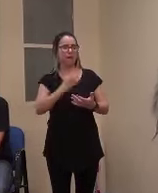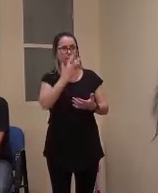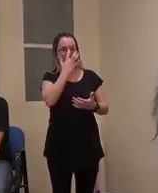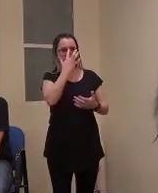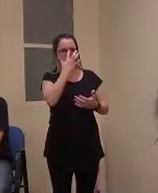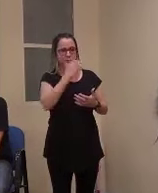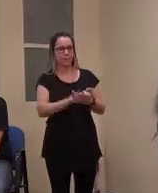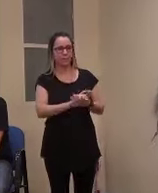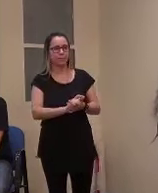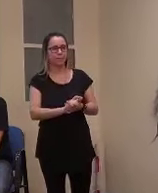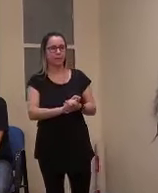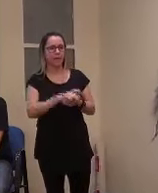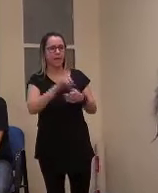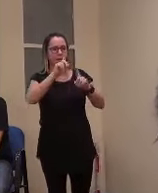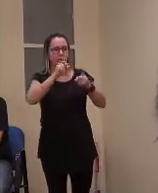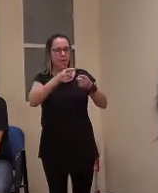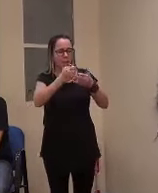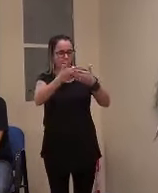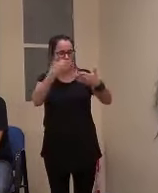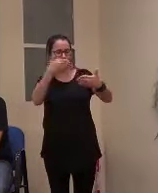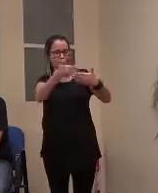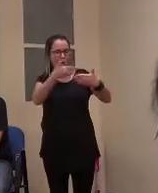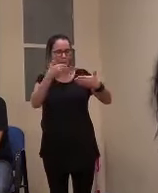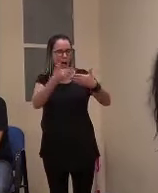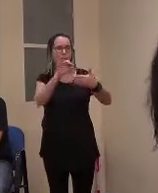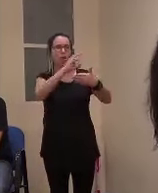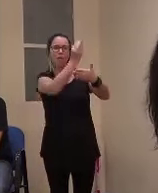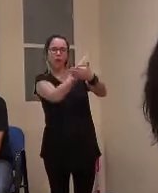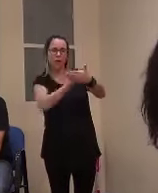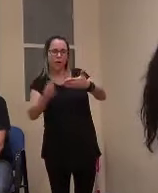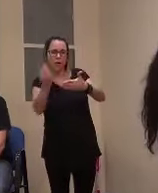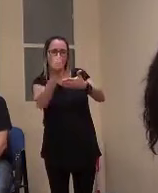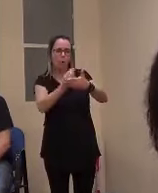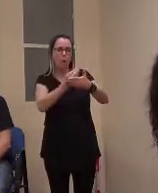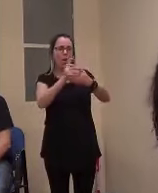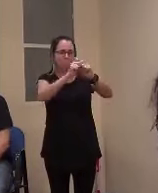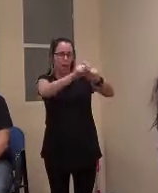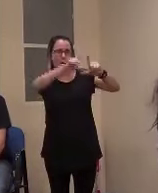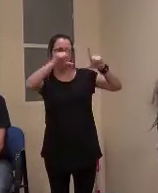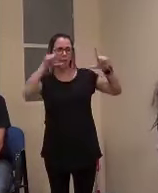con tradicional sistema de